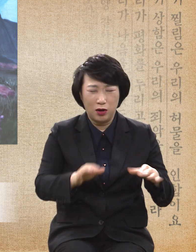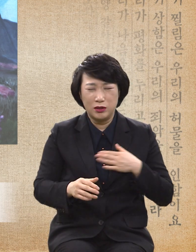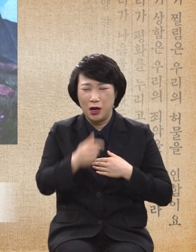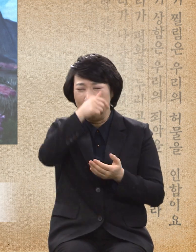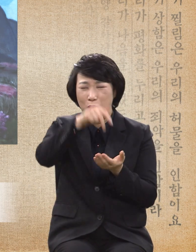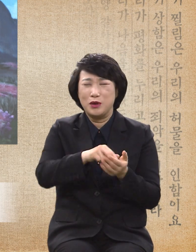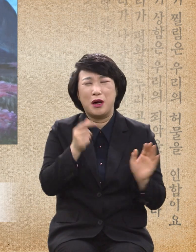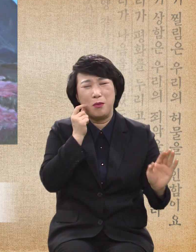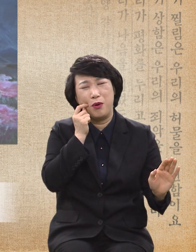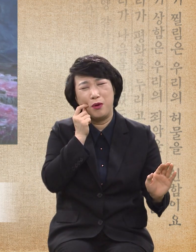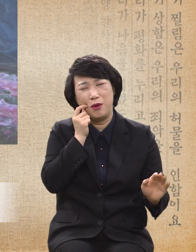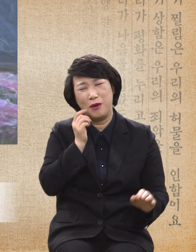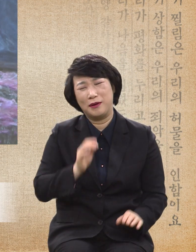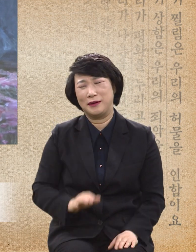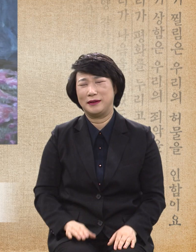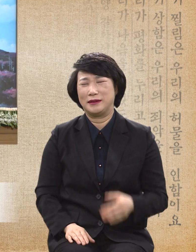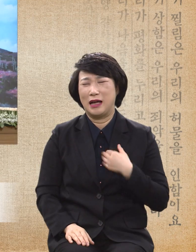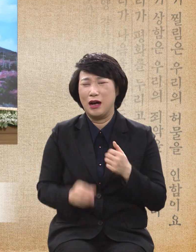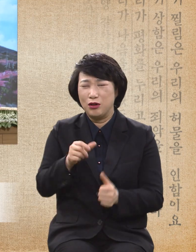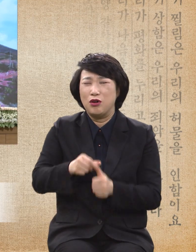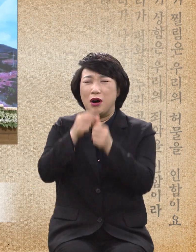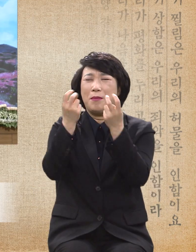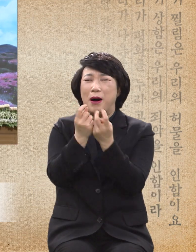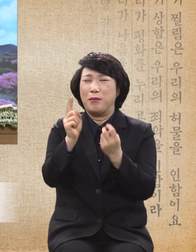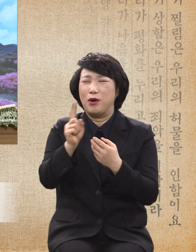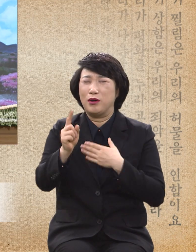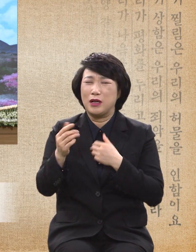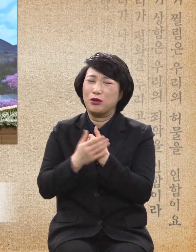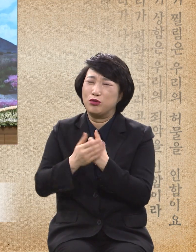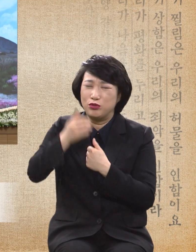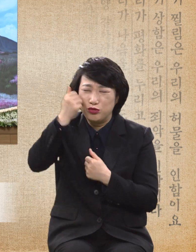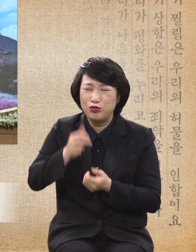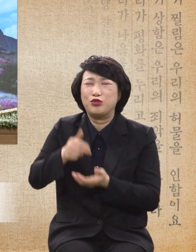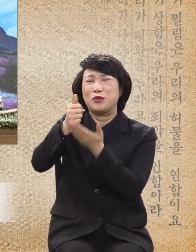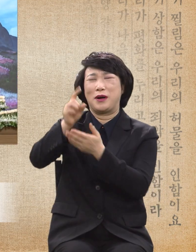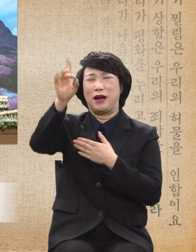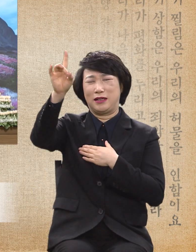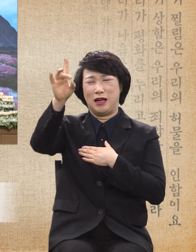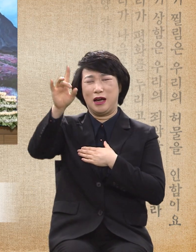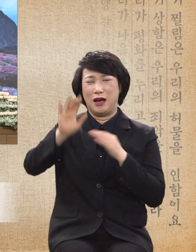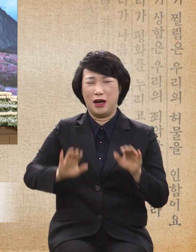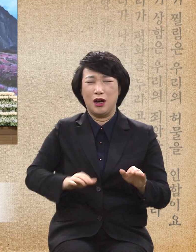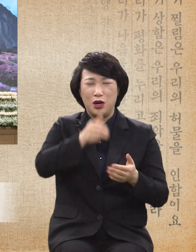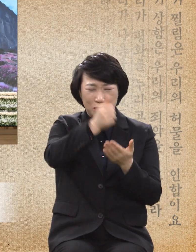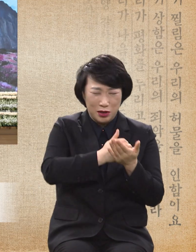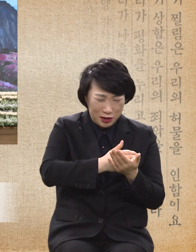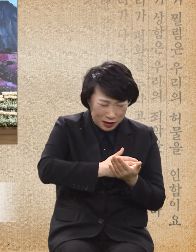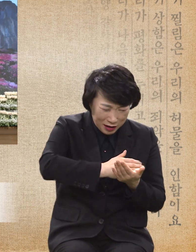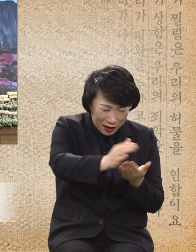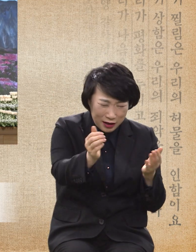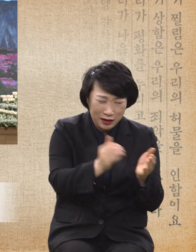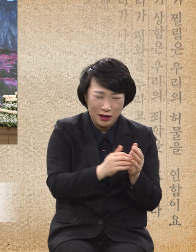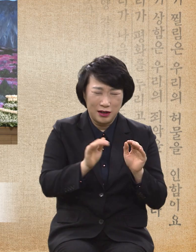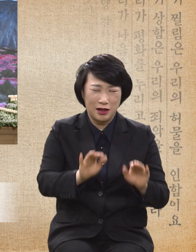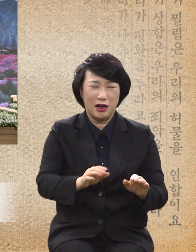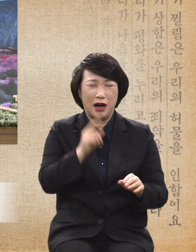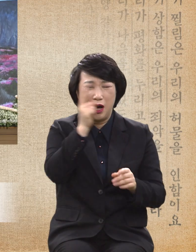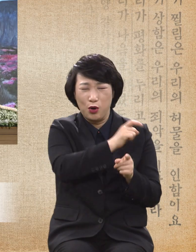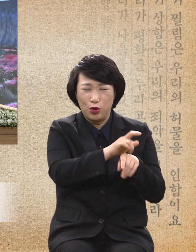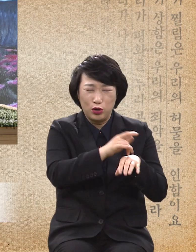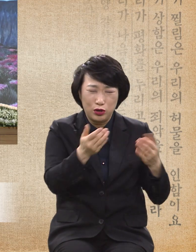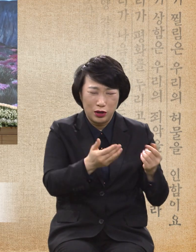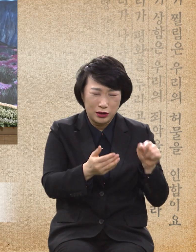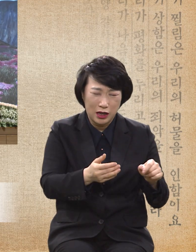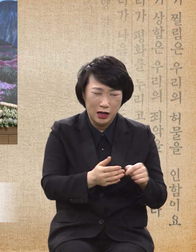없습니다. 살릴 길은 주님밖에 없사오니 죄를 파괴하시고 악한 마귀